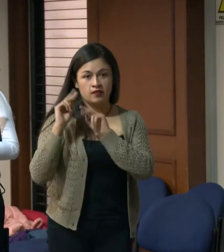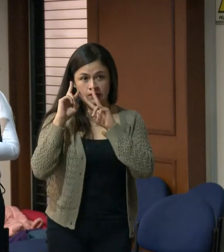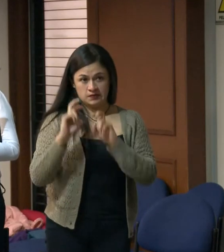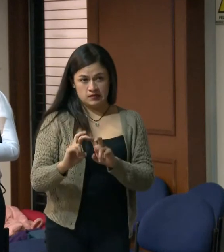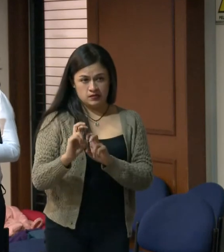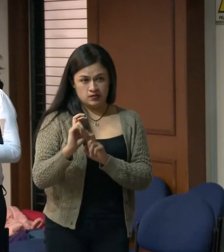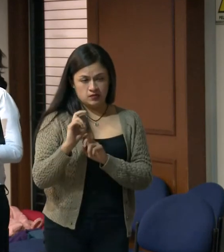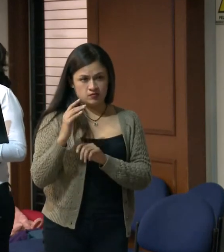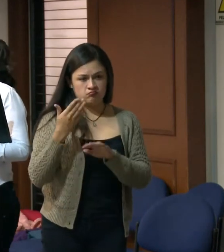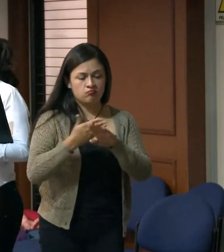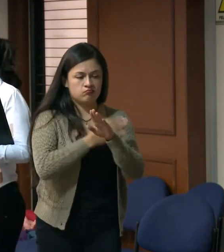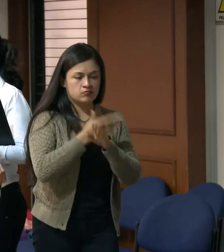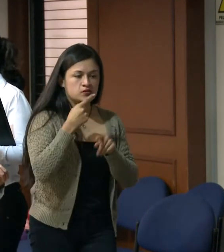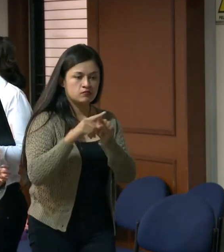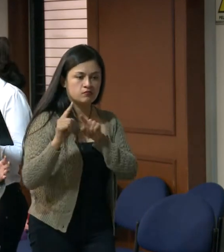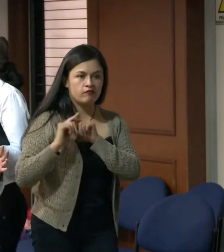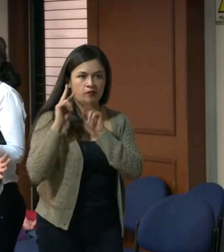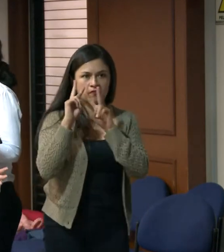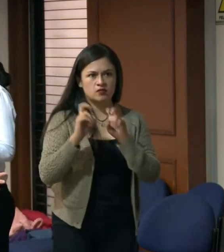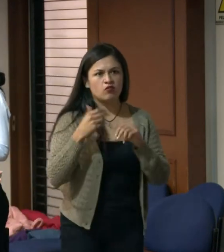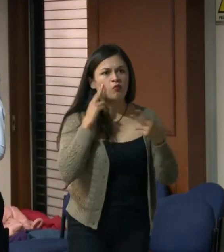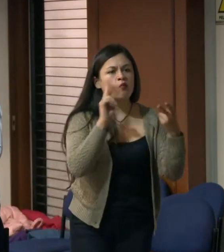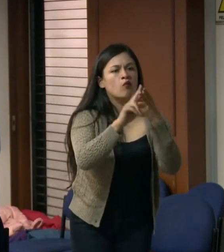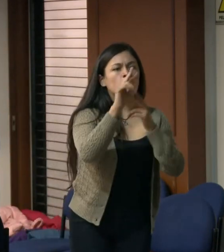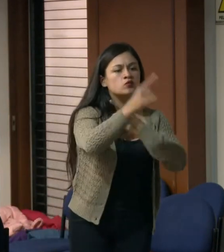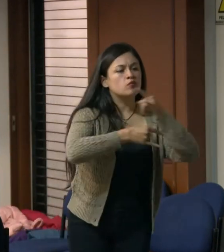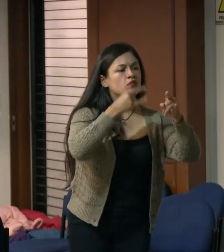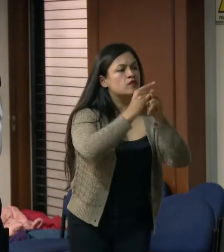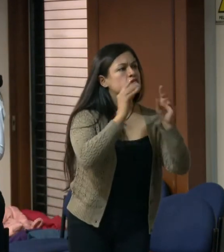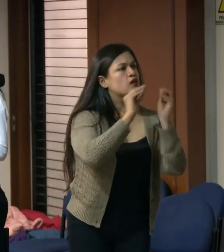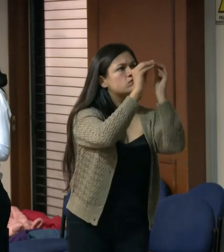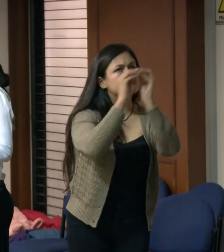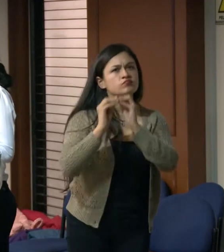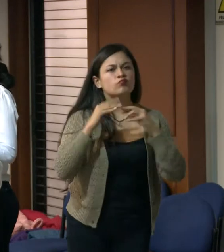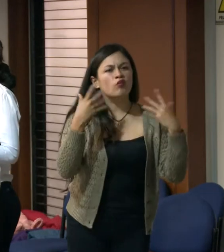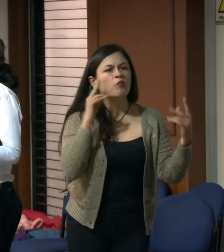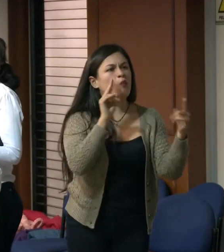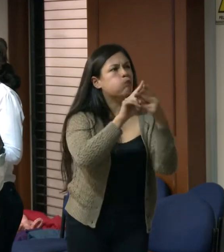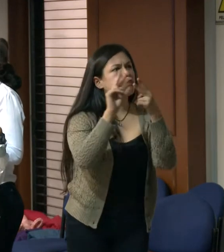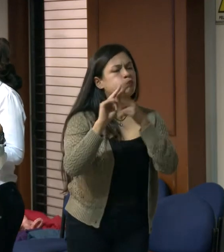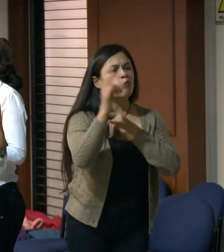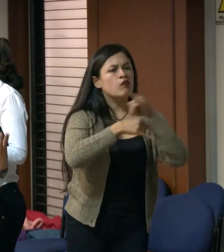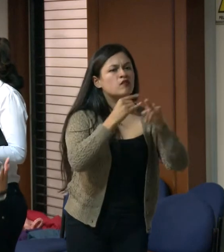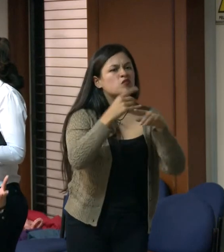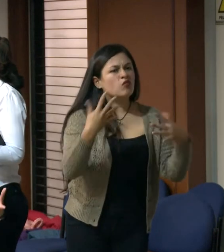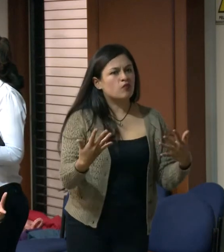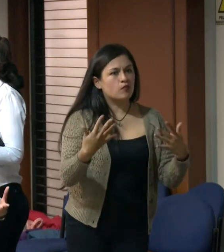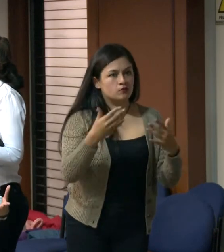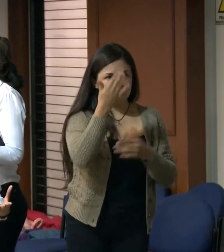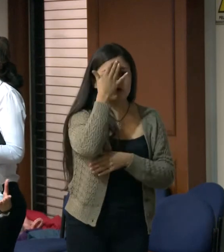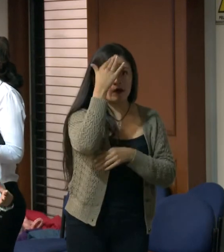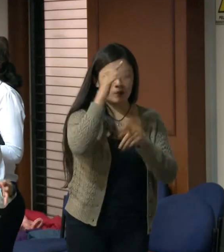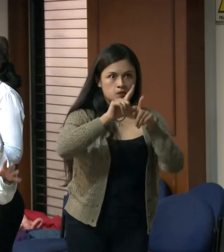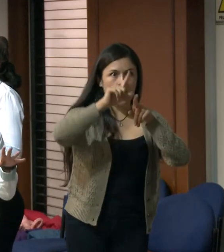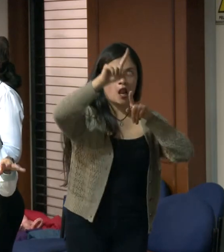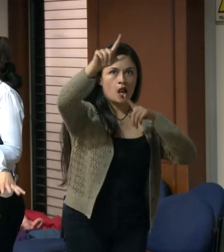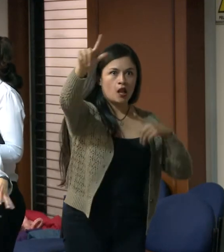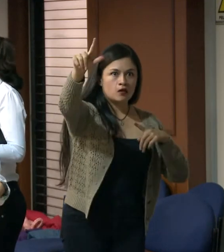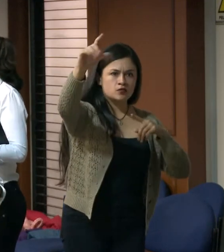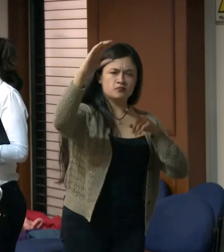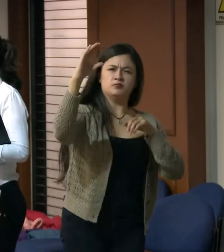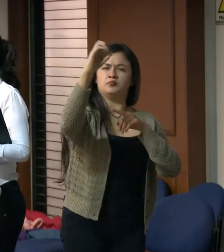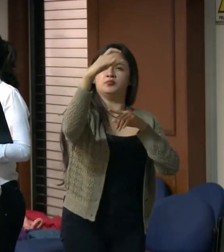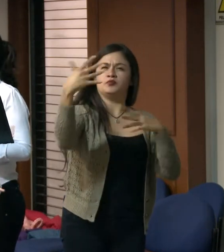desarrollado para que podamos conocer el universo desde otra manera, sabiendo que pues está muy lejos de nosotros para que pueda